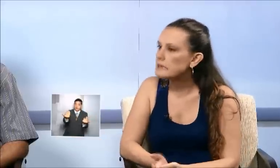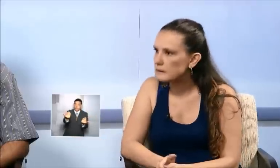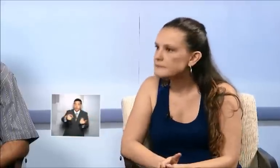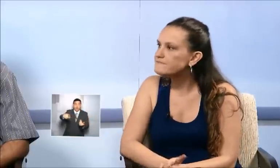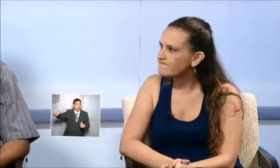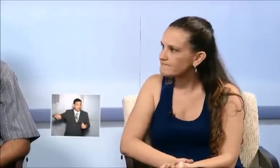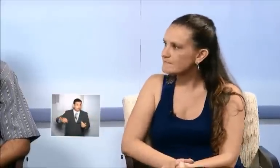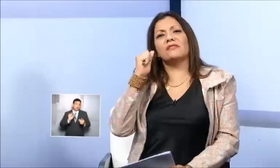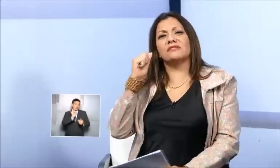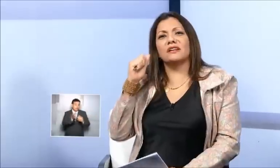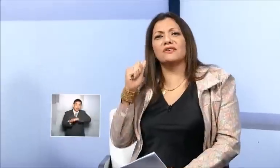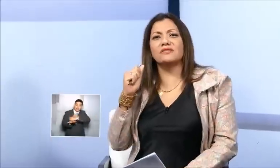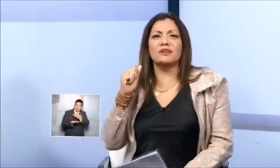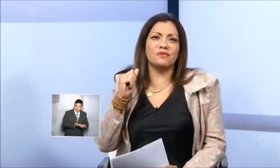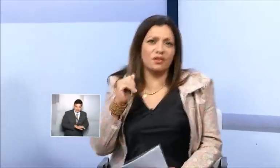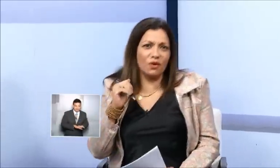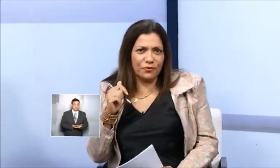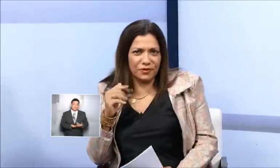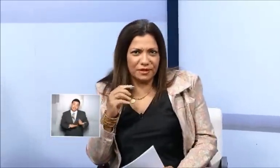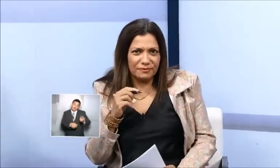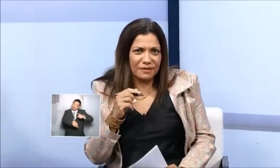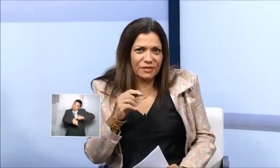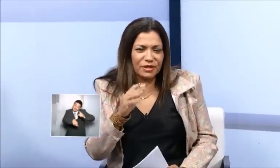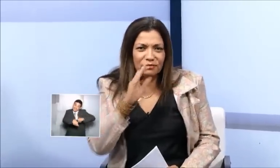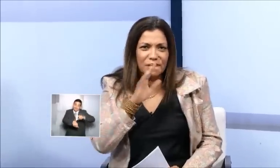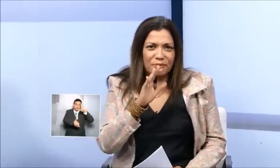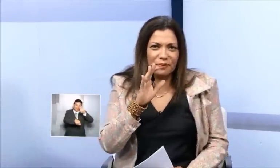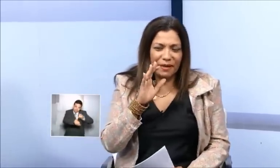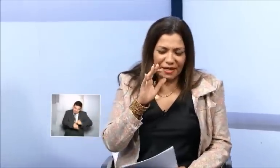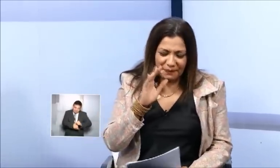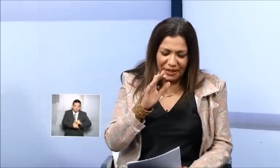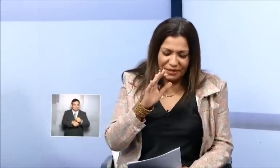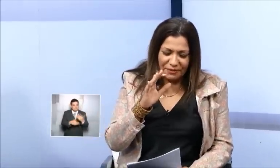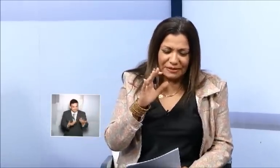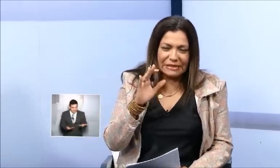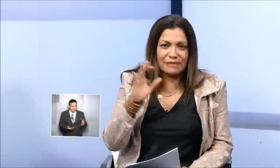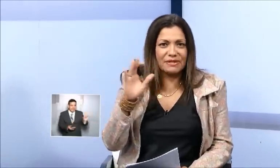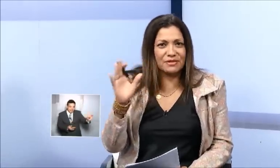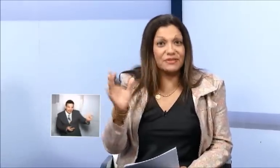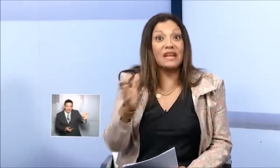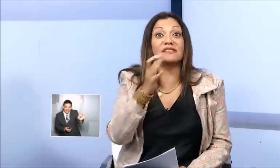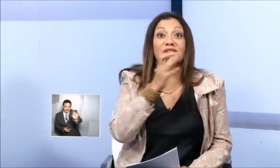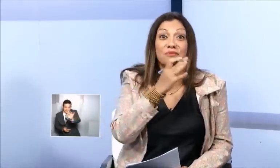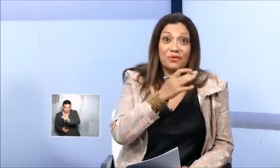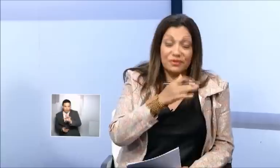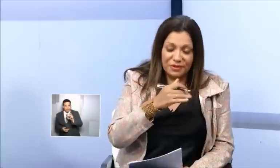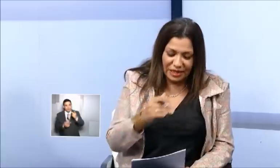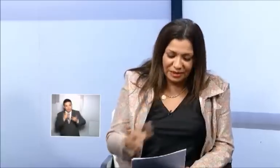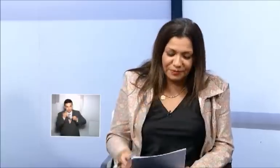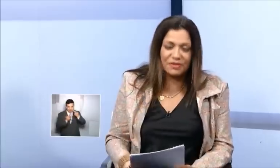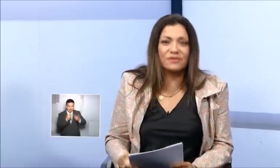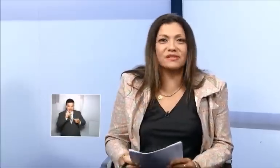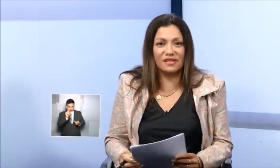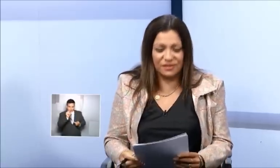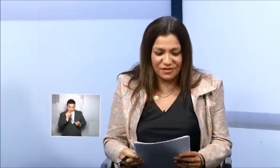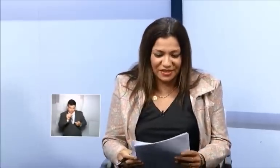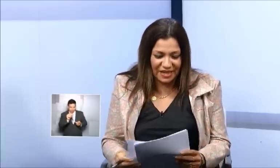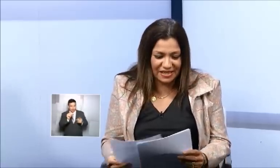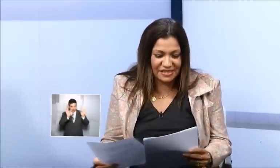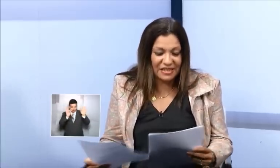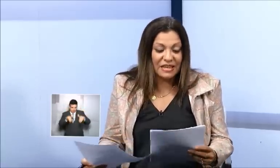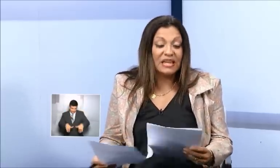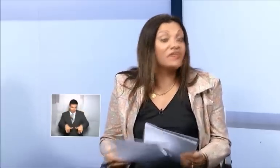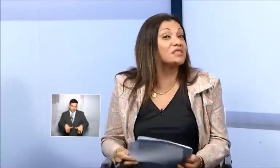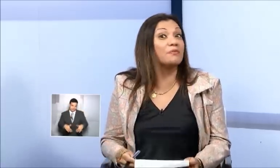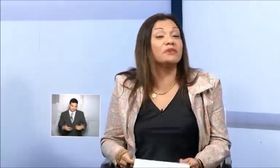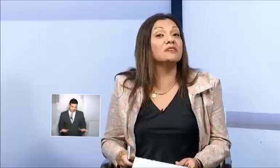outra língua. Olha, eu quero dizer que o nosso tempo chegou ao fim, mas eu vou dar um tempinho para cada uma das minhas convidadas e do meu convidado para as considerações